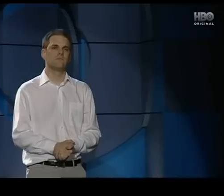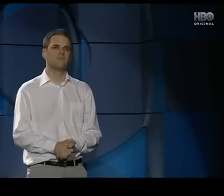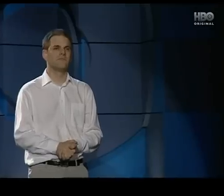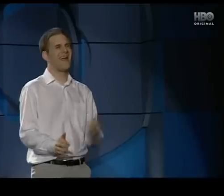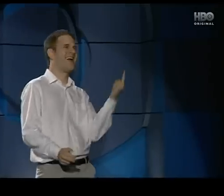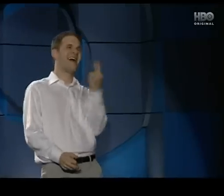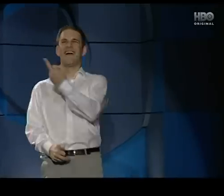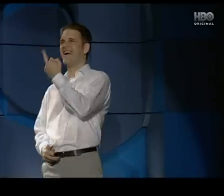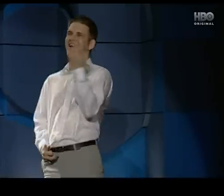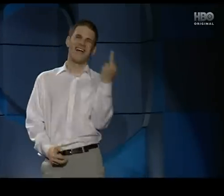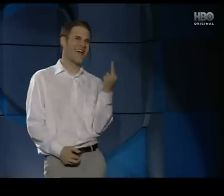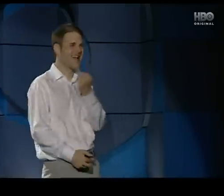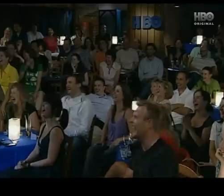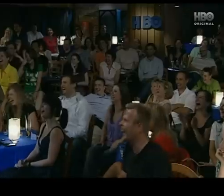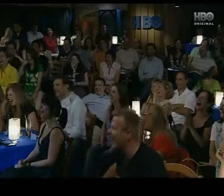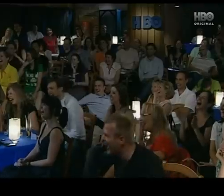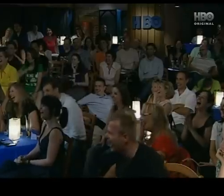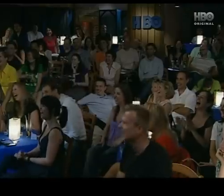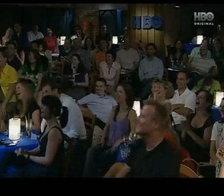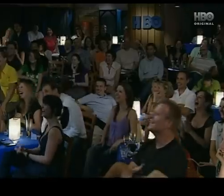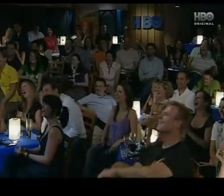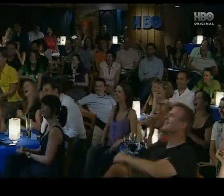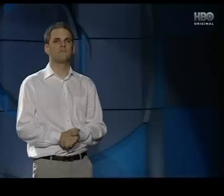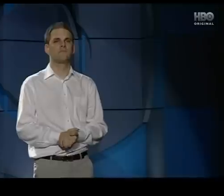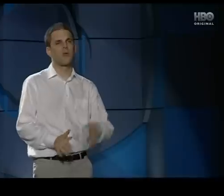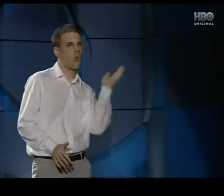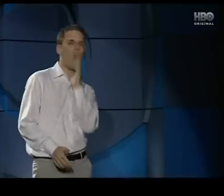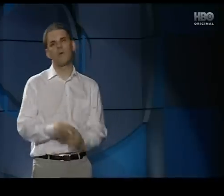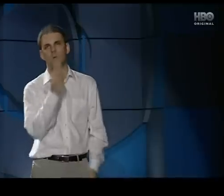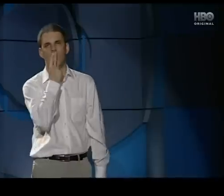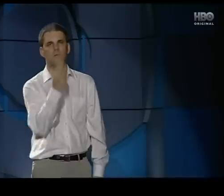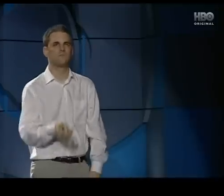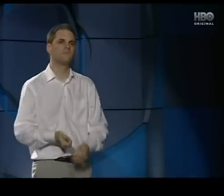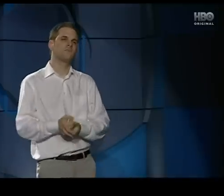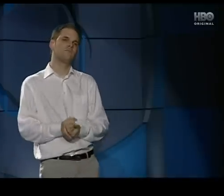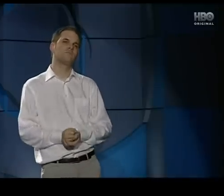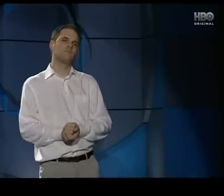za Mirka Topolánka i Davida Ráta.